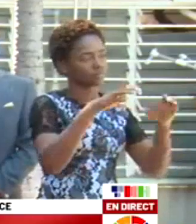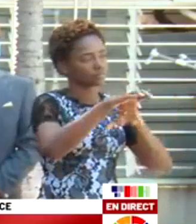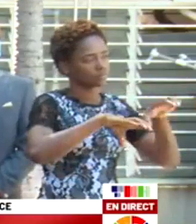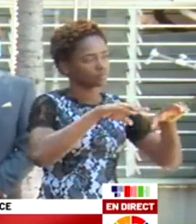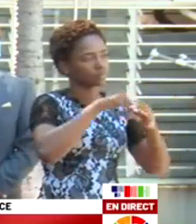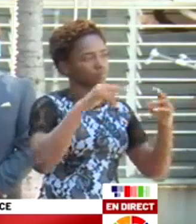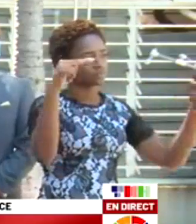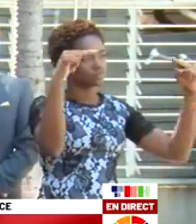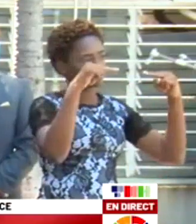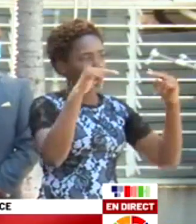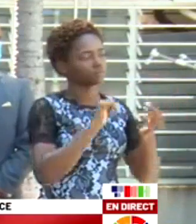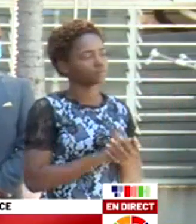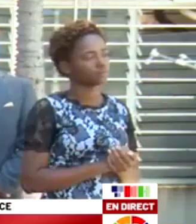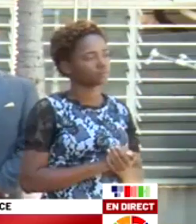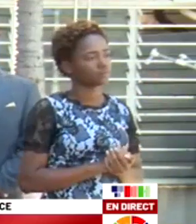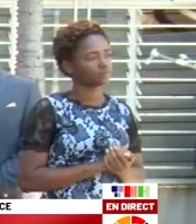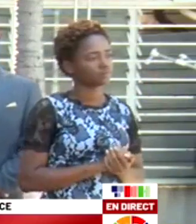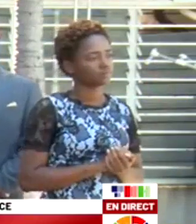niveau